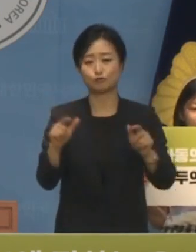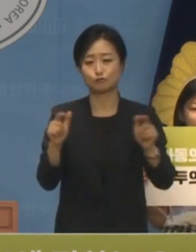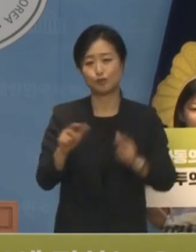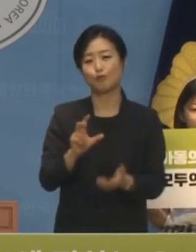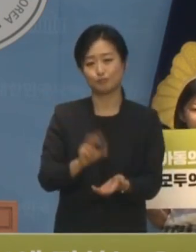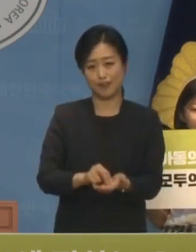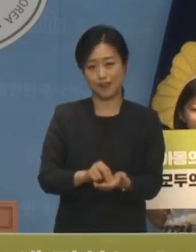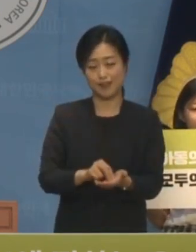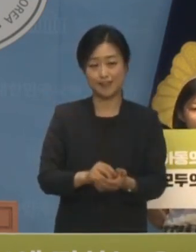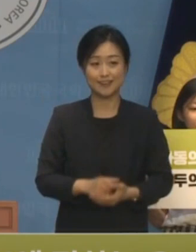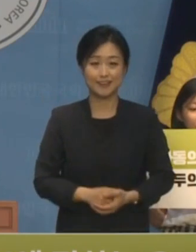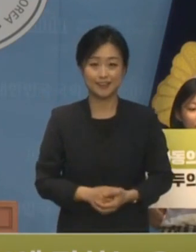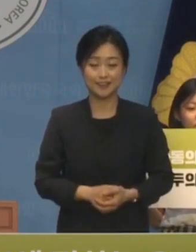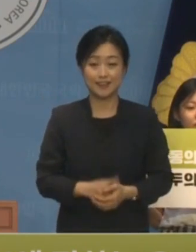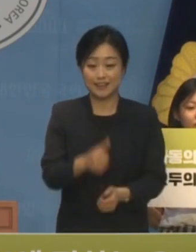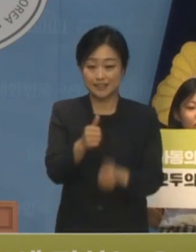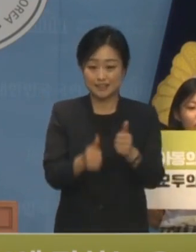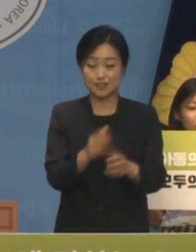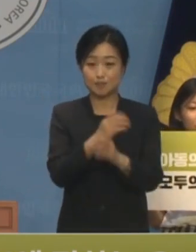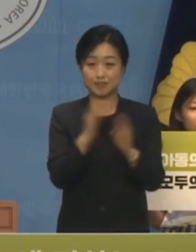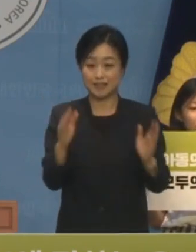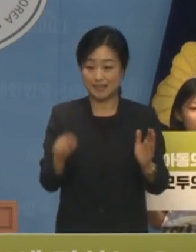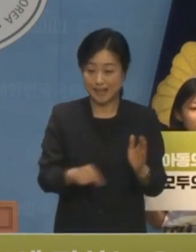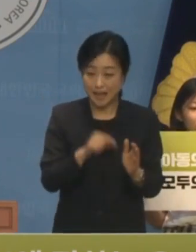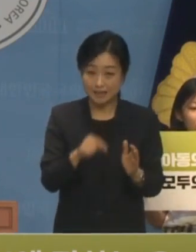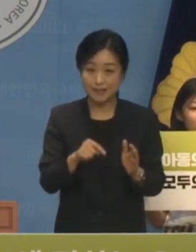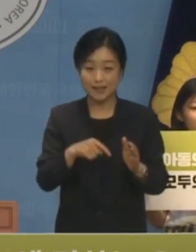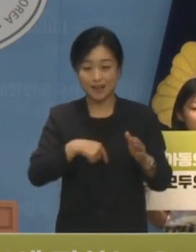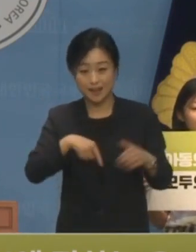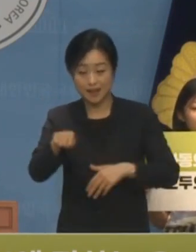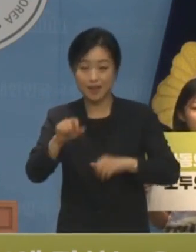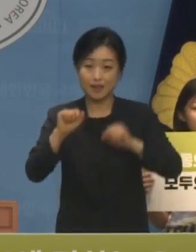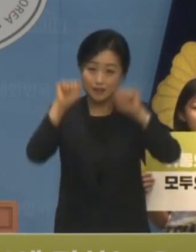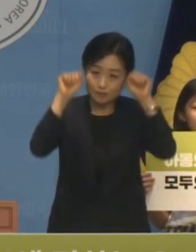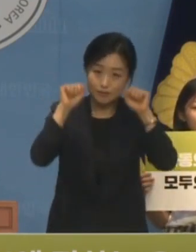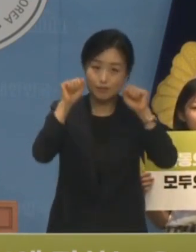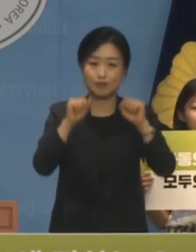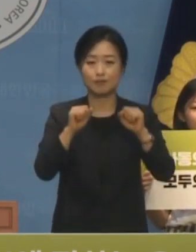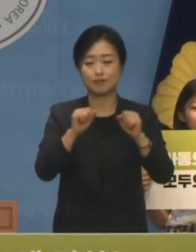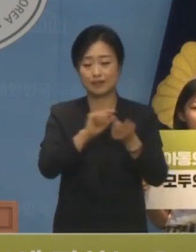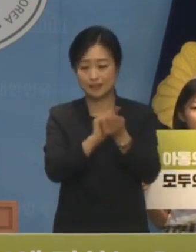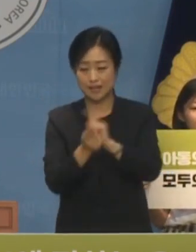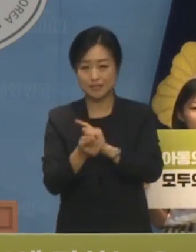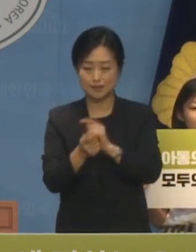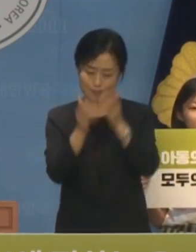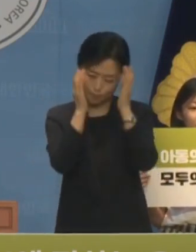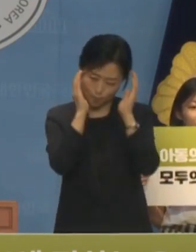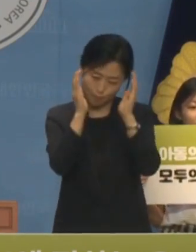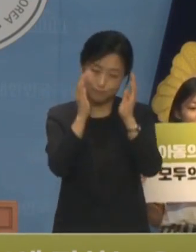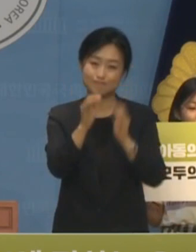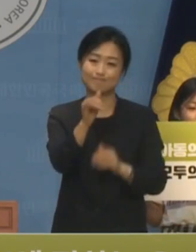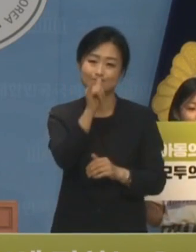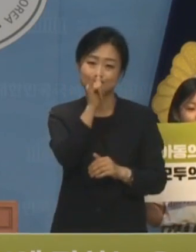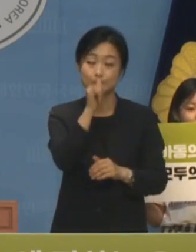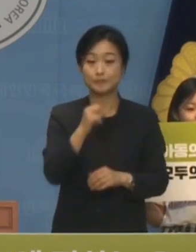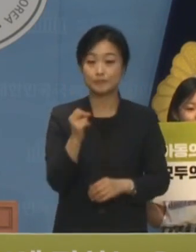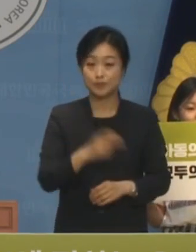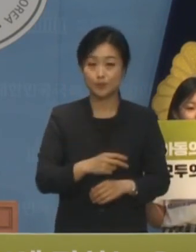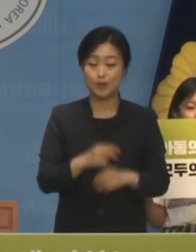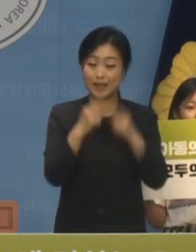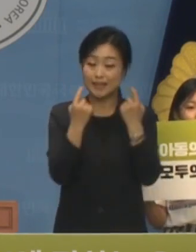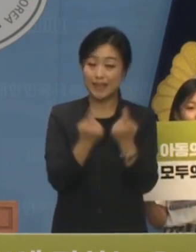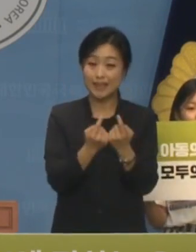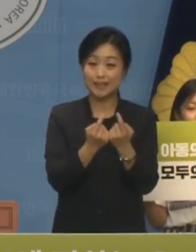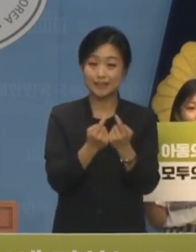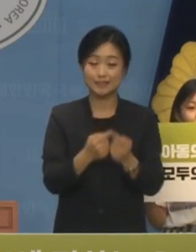갑니다. 시험 기간에는 그마저도 자율학습 시간으로 대체되기도 합니다. 또한